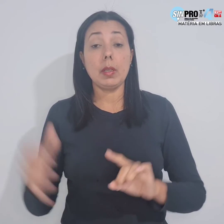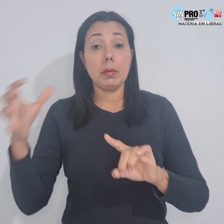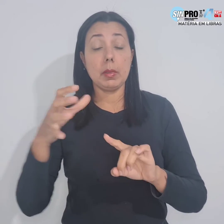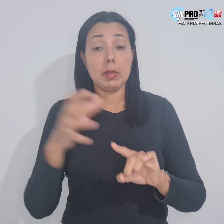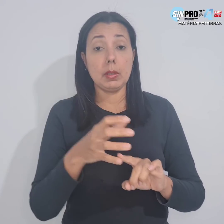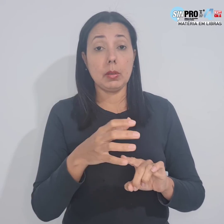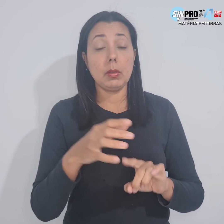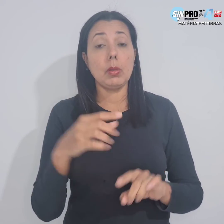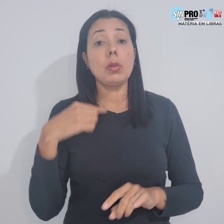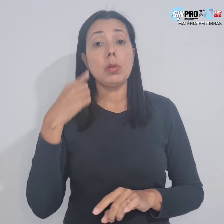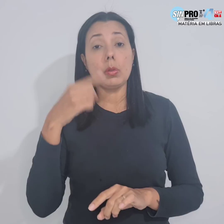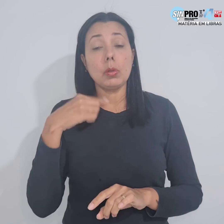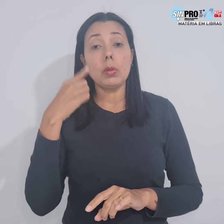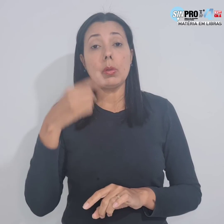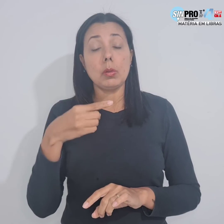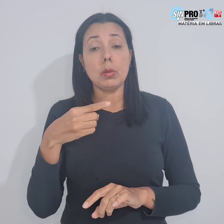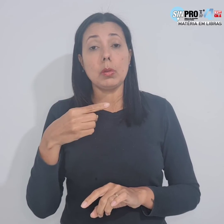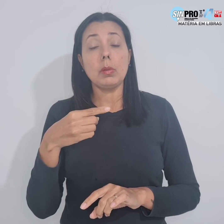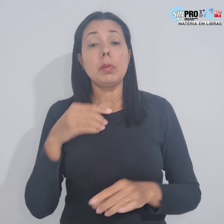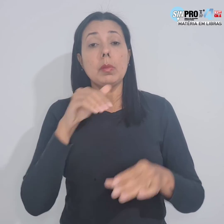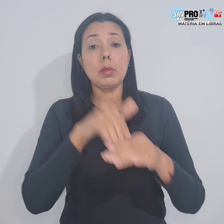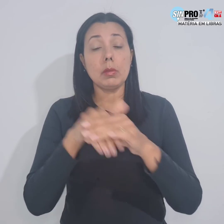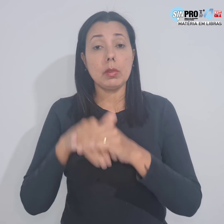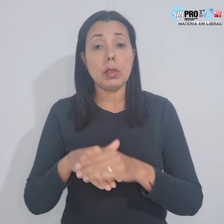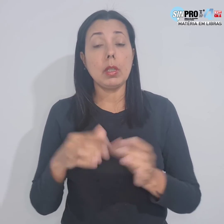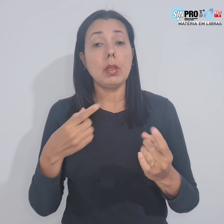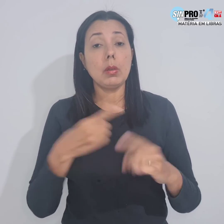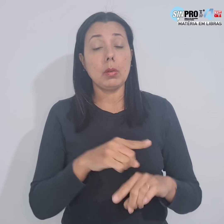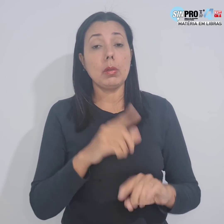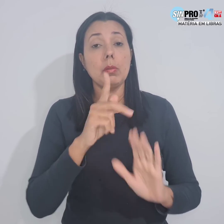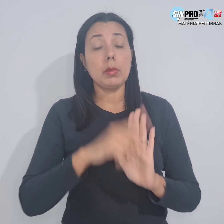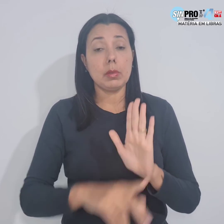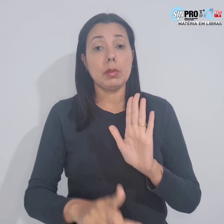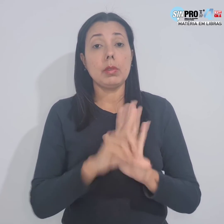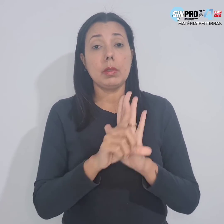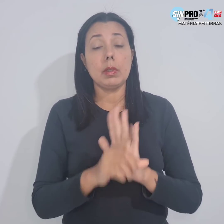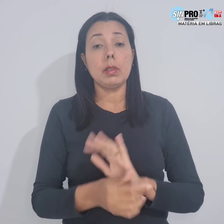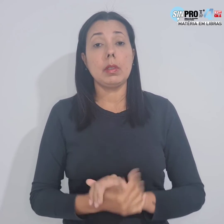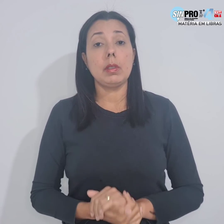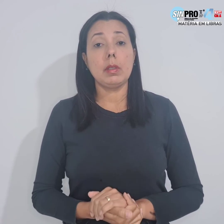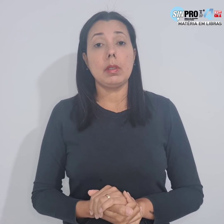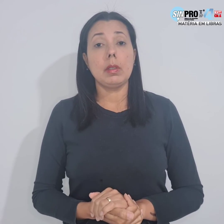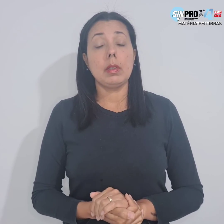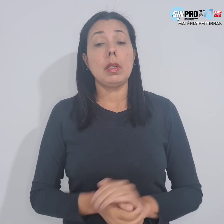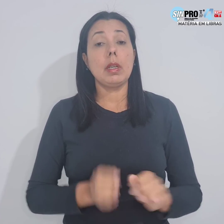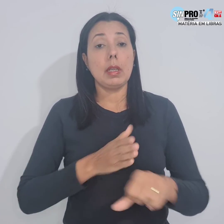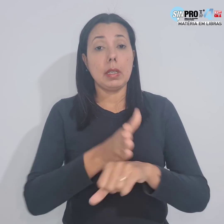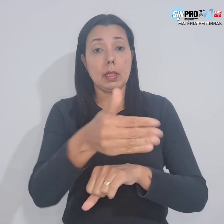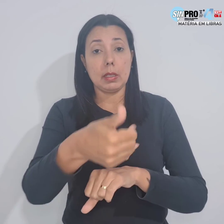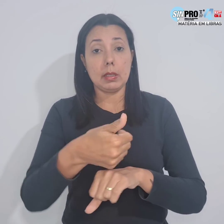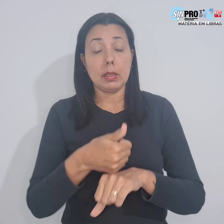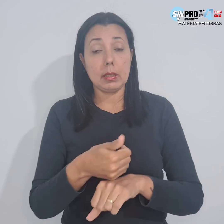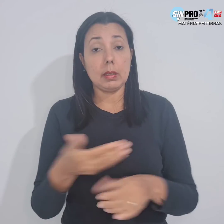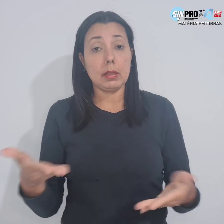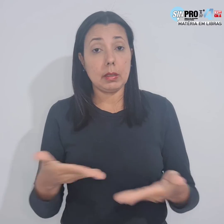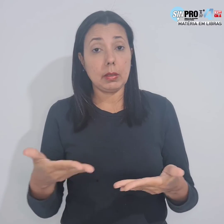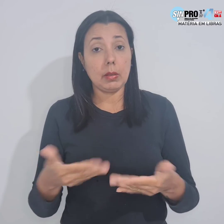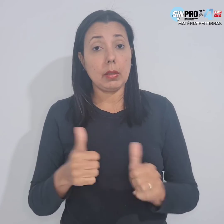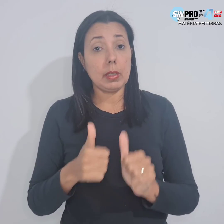Pressione os parlamentares para votarem contra o projeto de lei. Acesse os links abaixo e